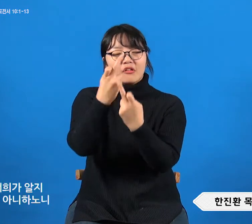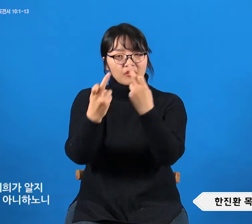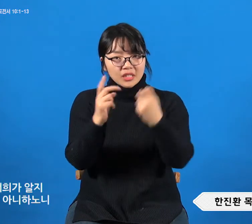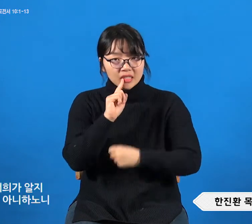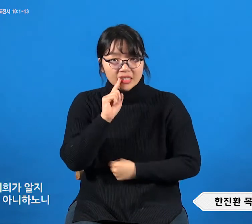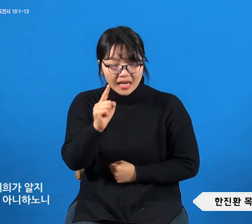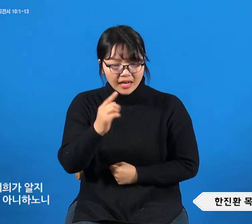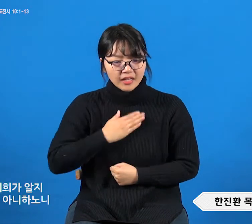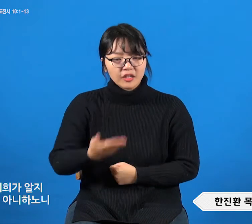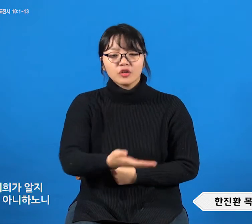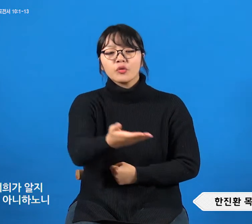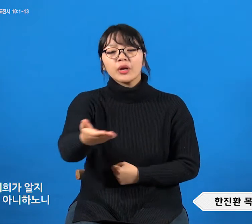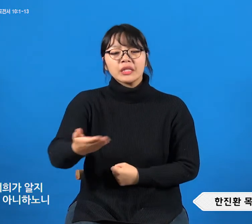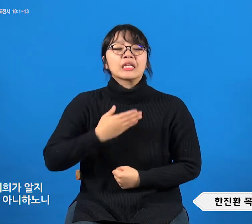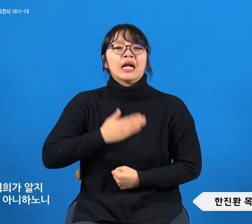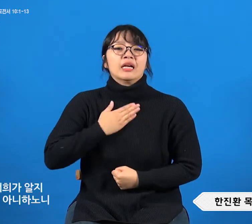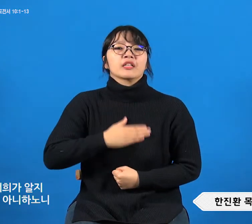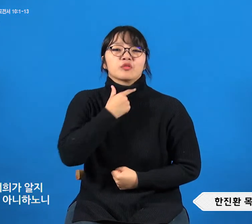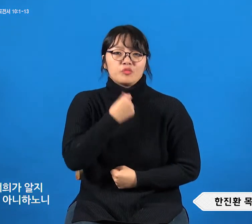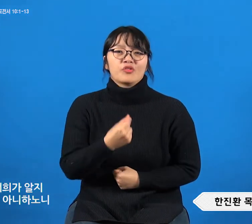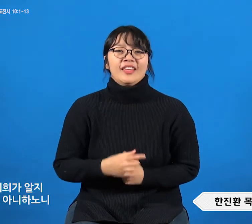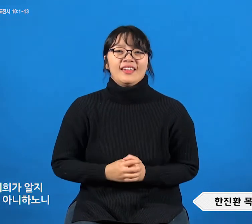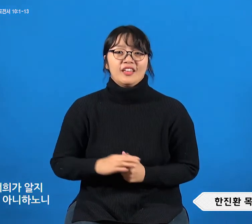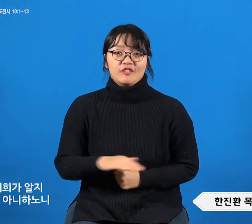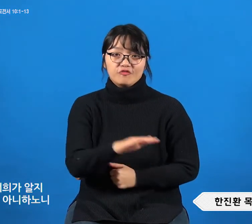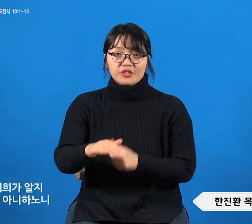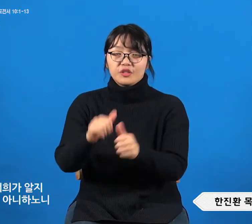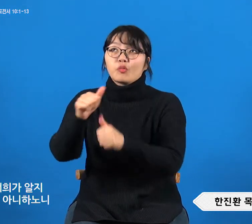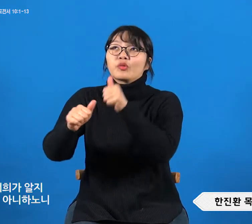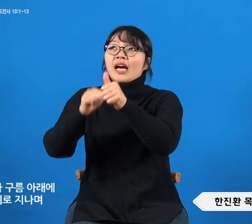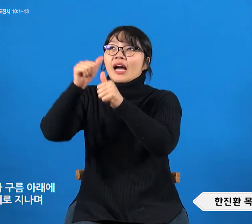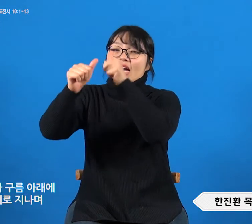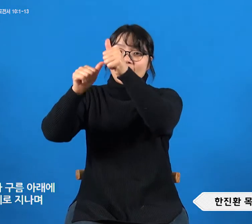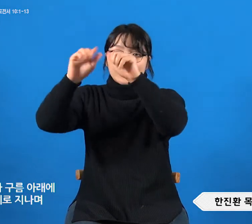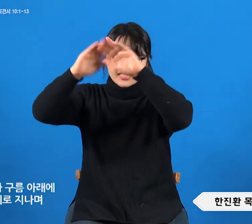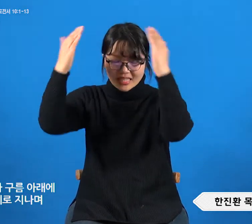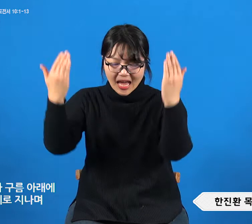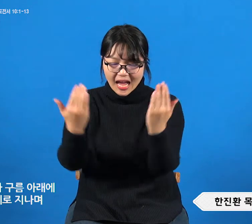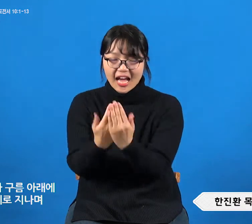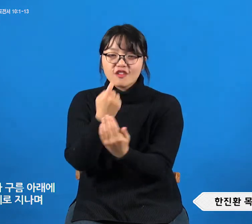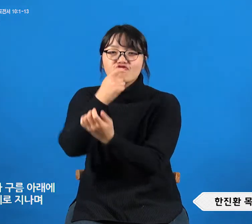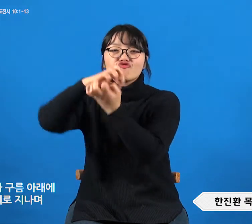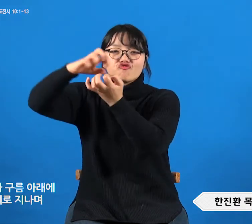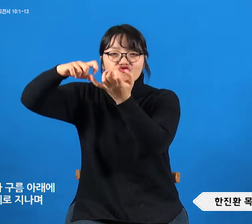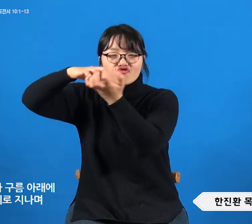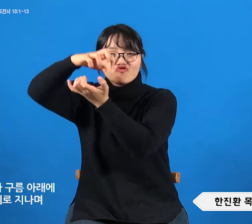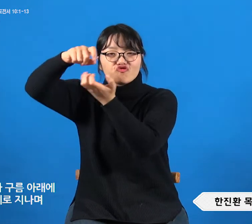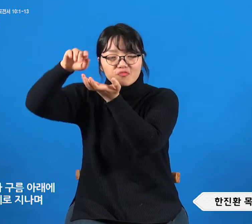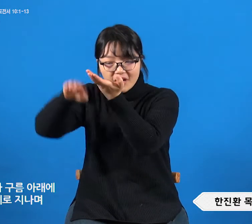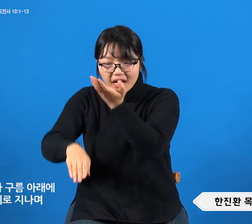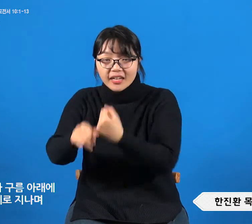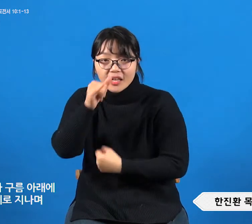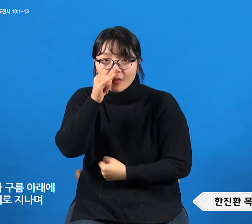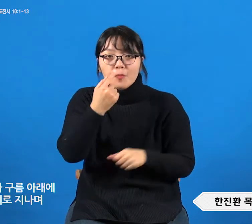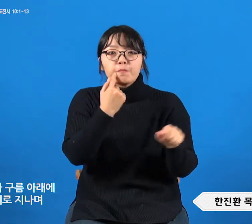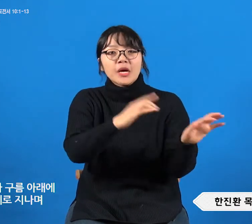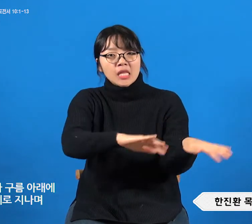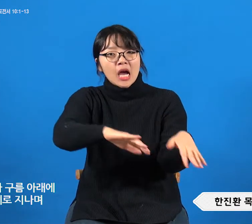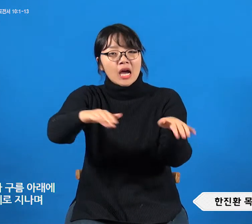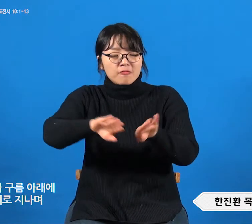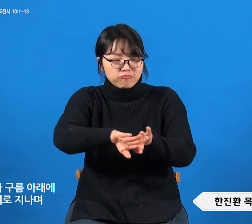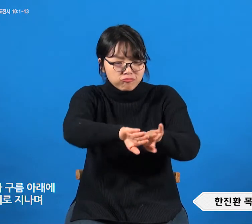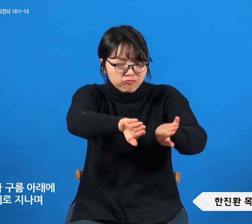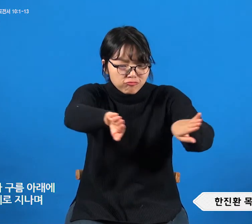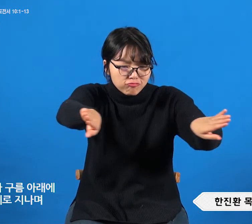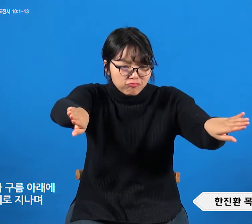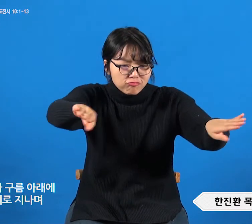나는 너희가 알지 못하기를 원하지 아니하노니 우리 조상들이 다 구름 아래에 있고 바다 가운데로 지나며,